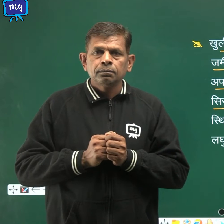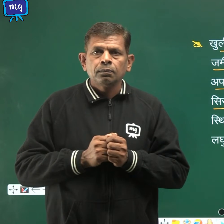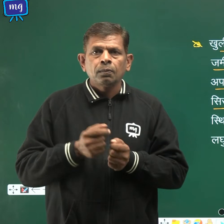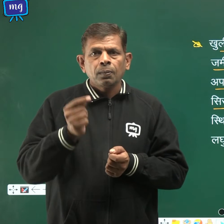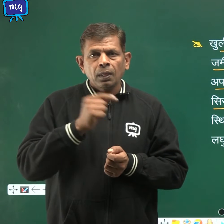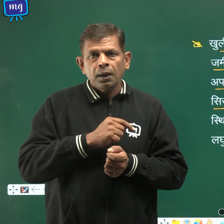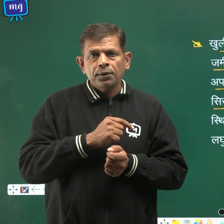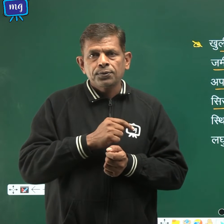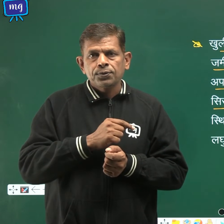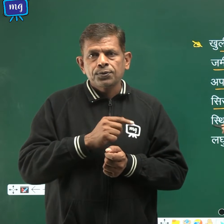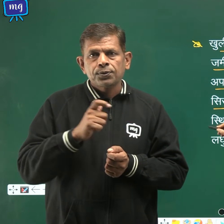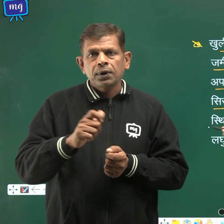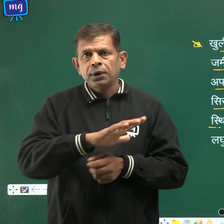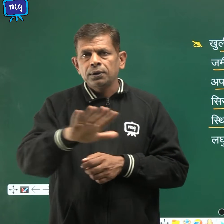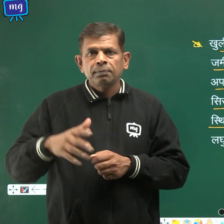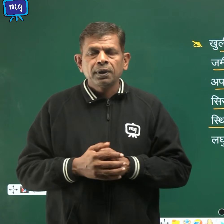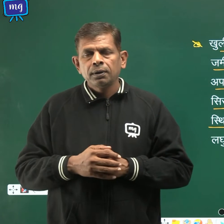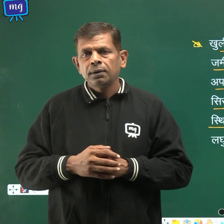इस स्थिति में